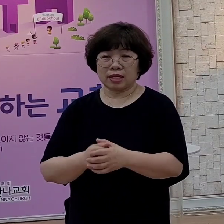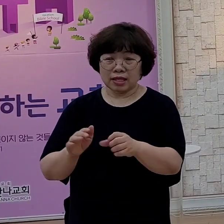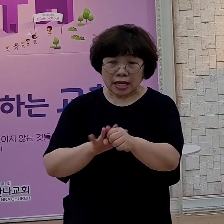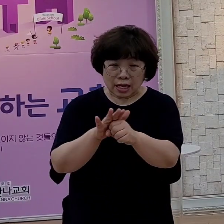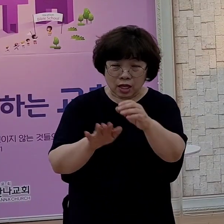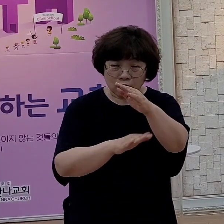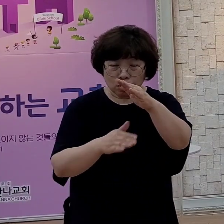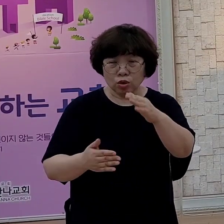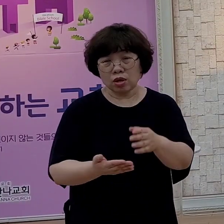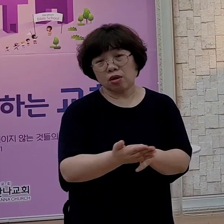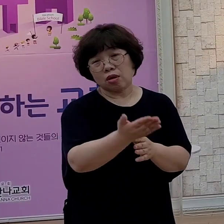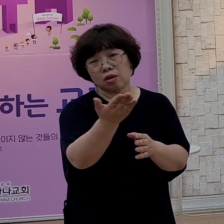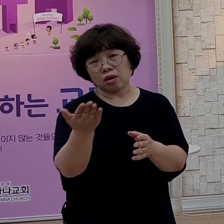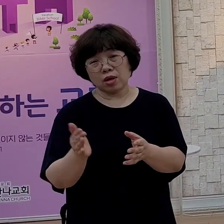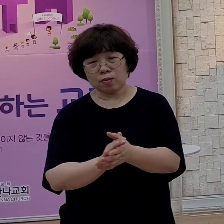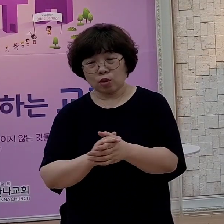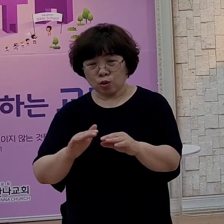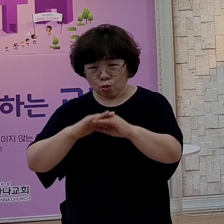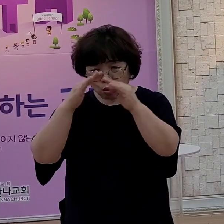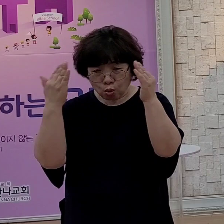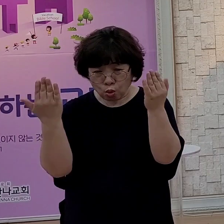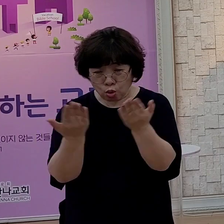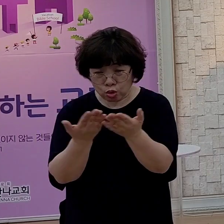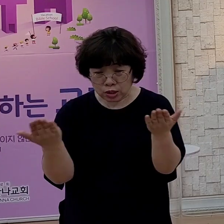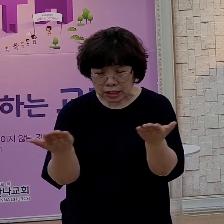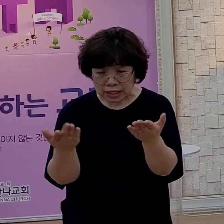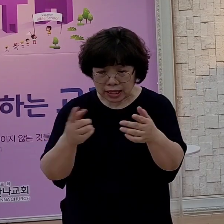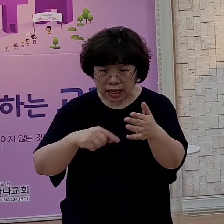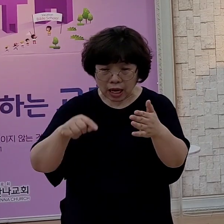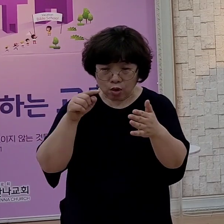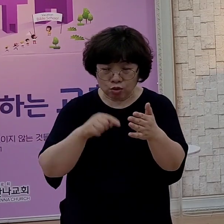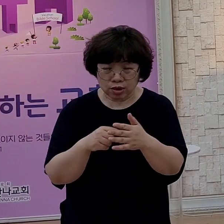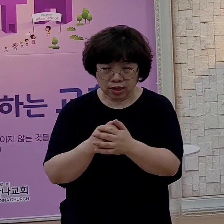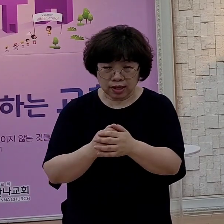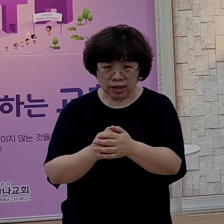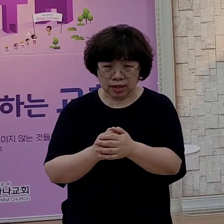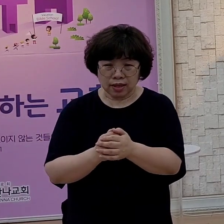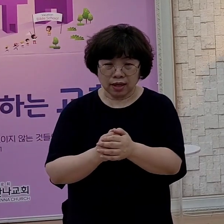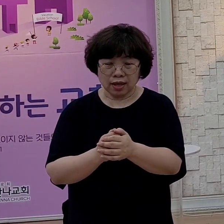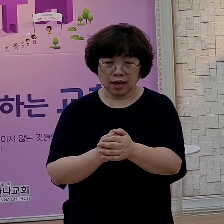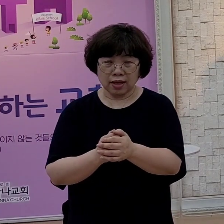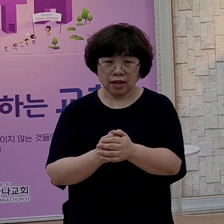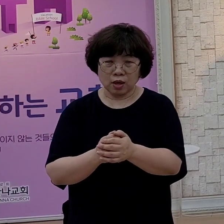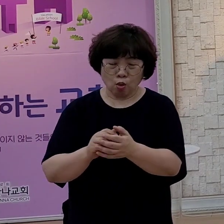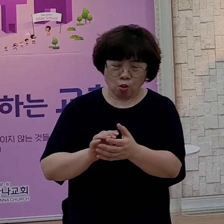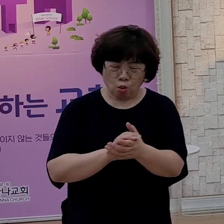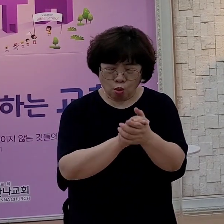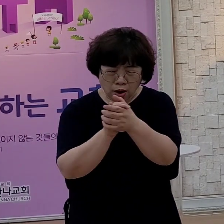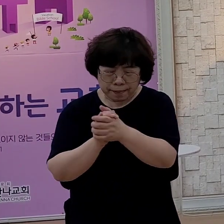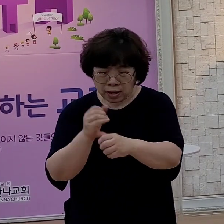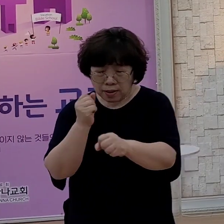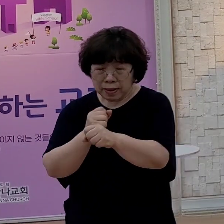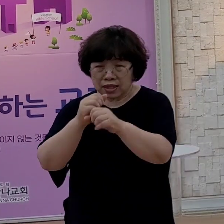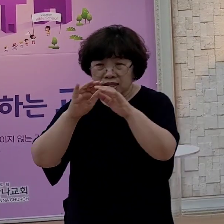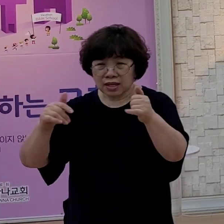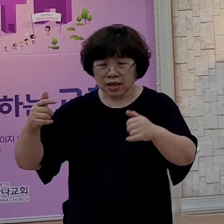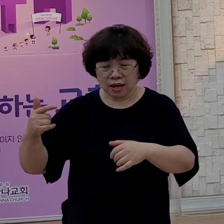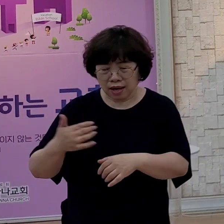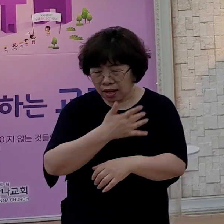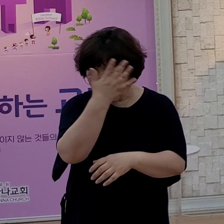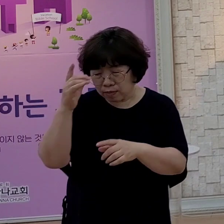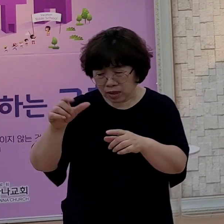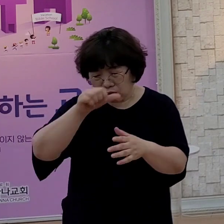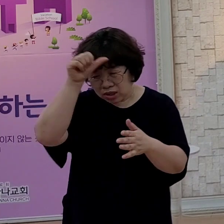사랑하는 성도 여러분, 이 범사에 우리 영육에 화평케 하는 이런 아름다운 삶이